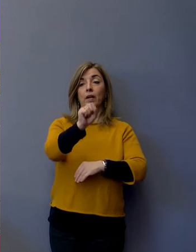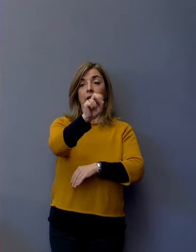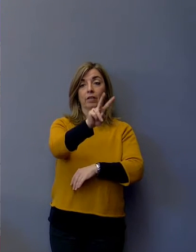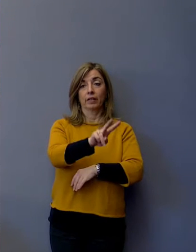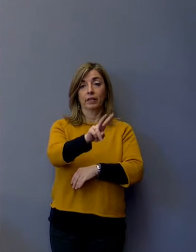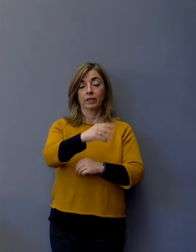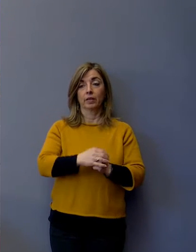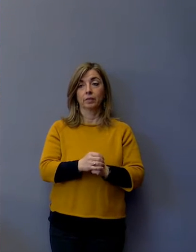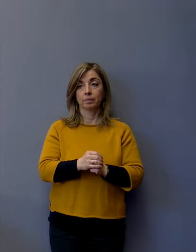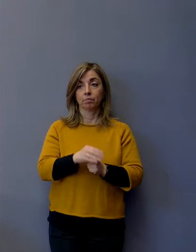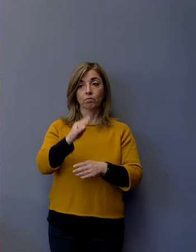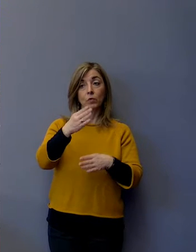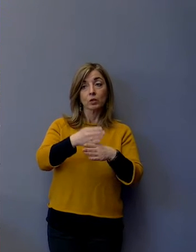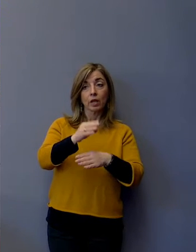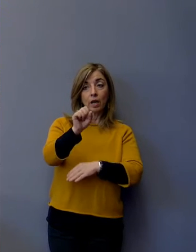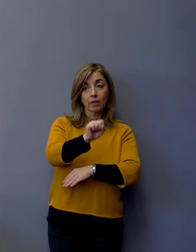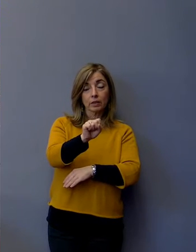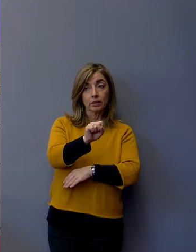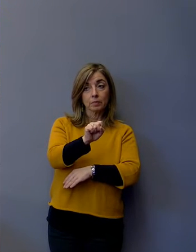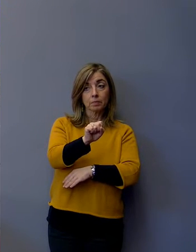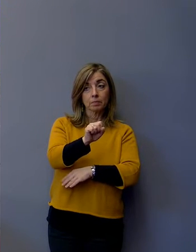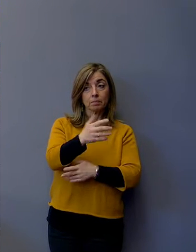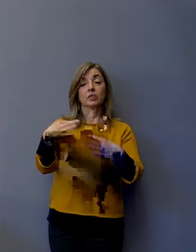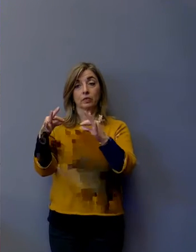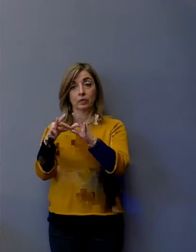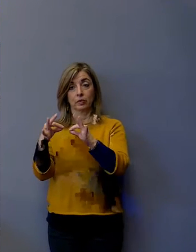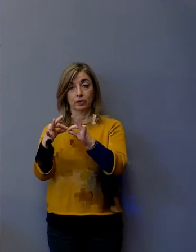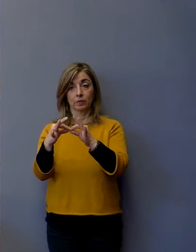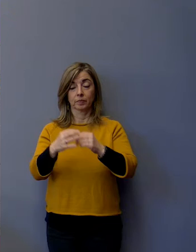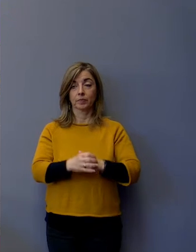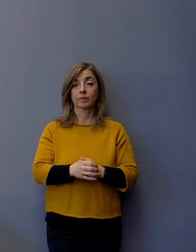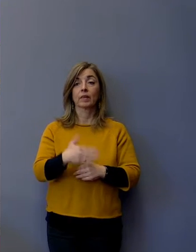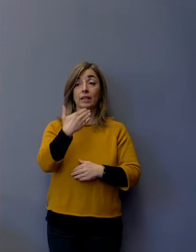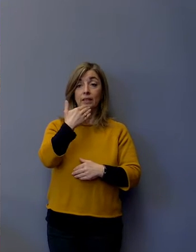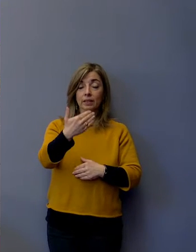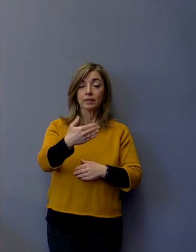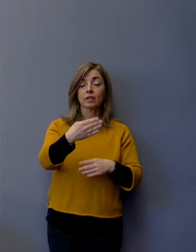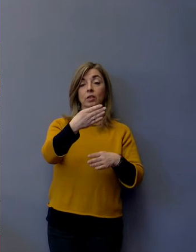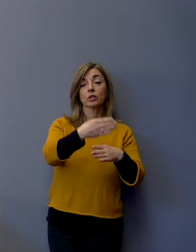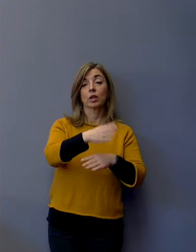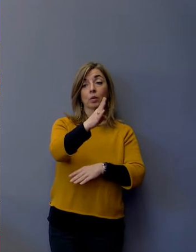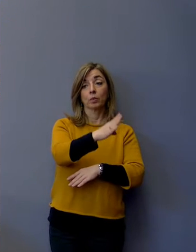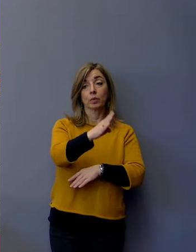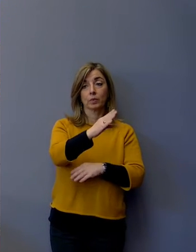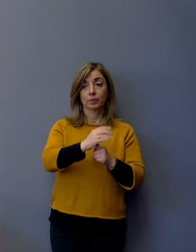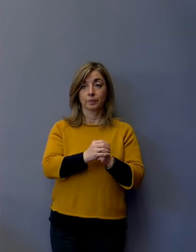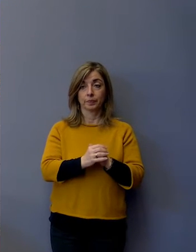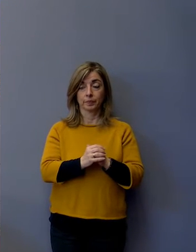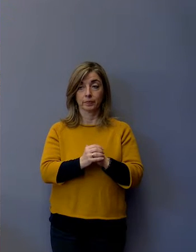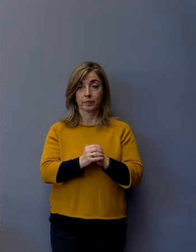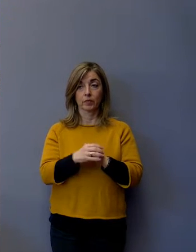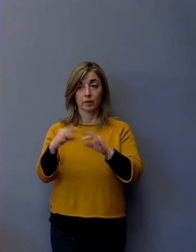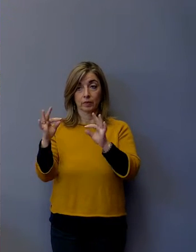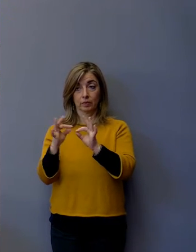consigliere avvenente volere grazie consigliera bruccoleri e